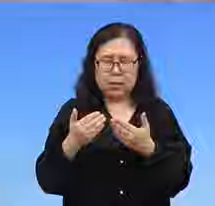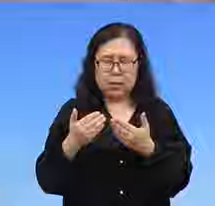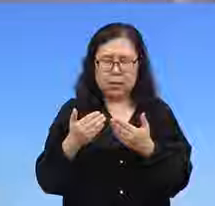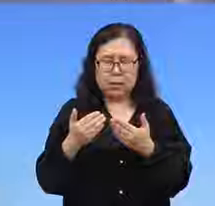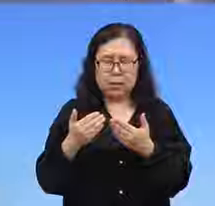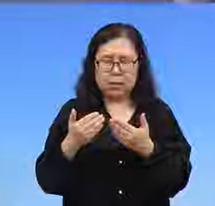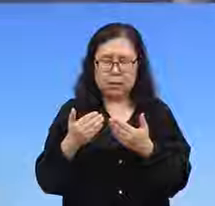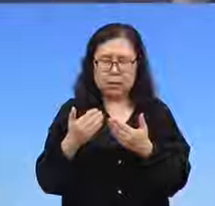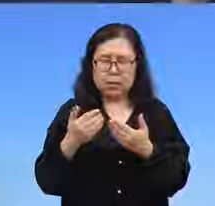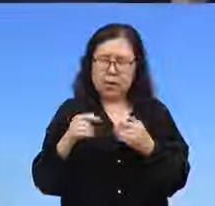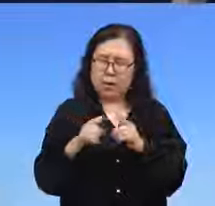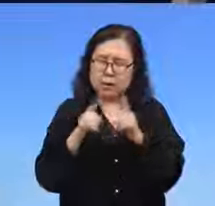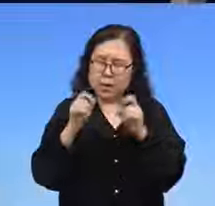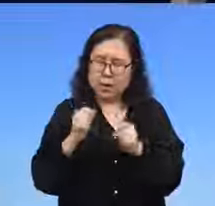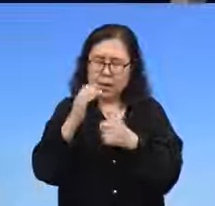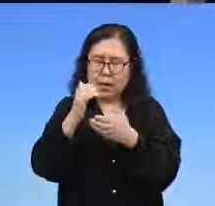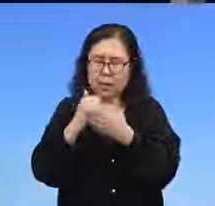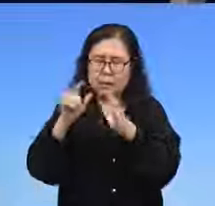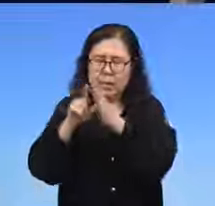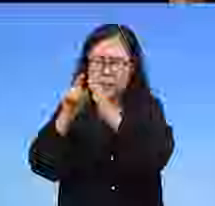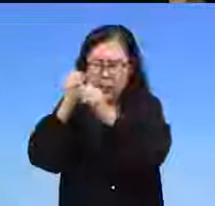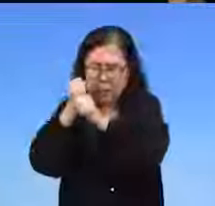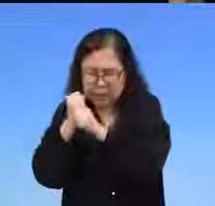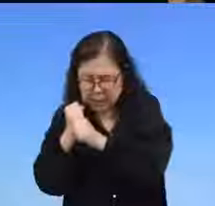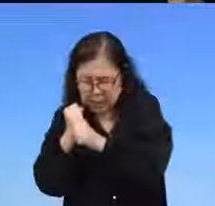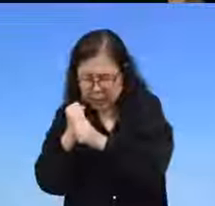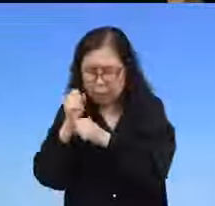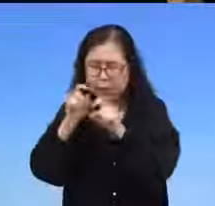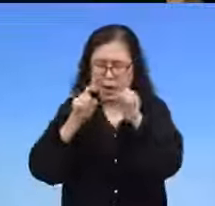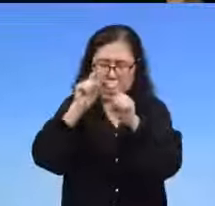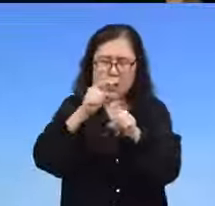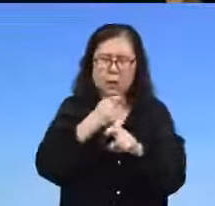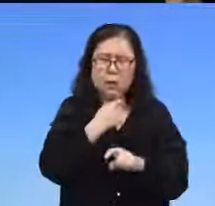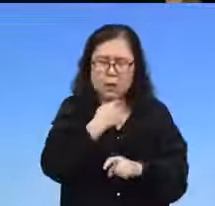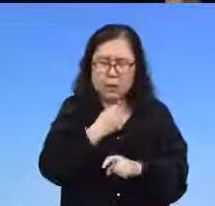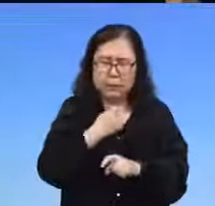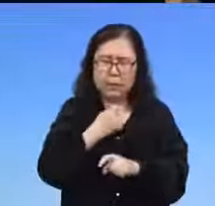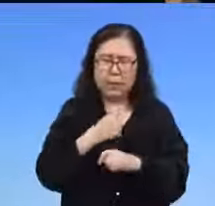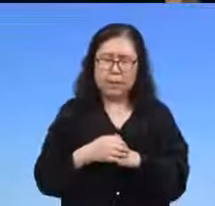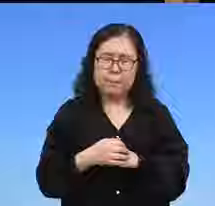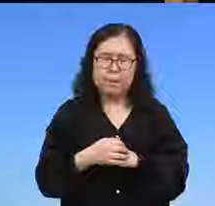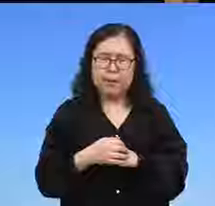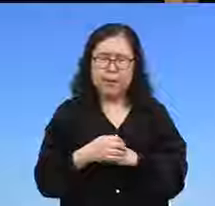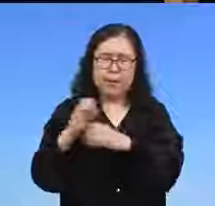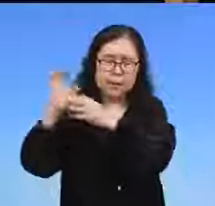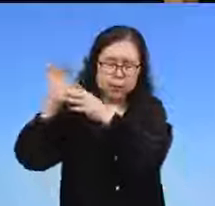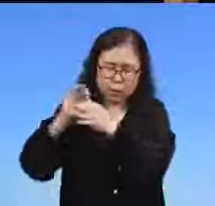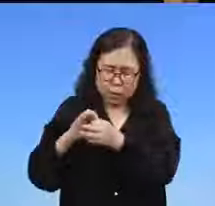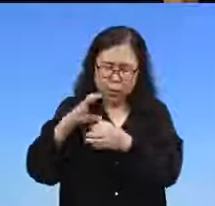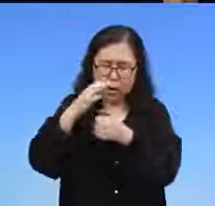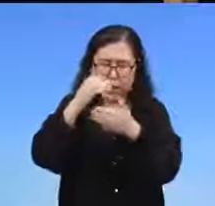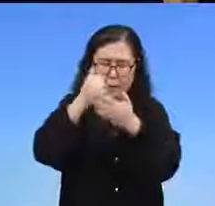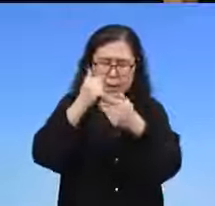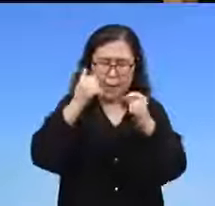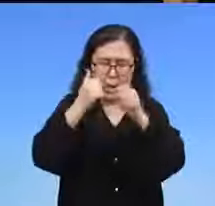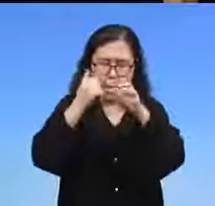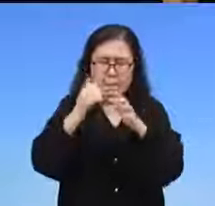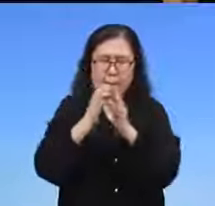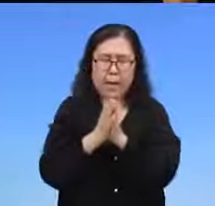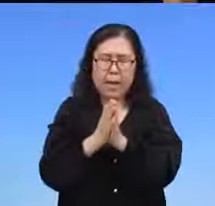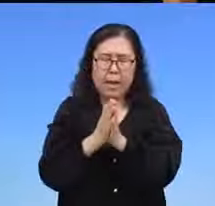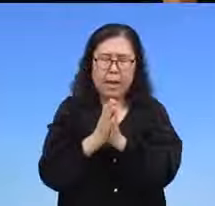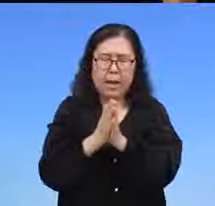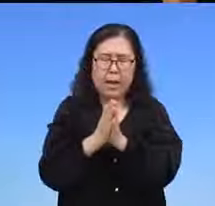의지하고 신뢰하며 그렇게 나아가기를 원합니다. 하나님 아버지, 지속적으로 하나님